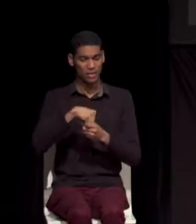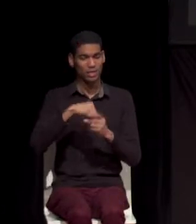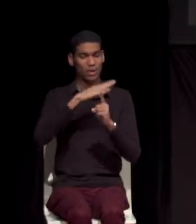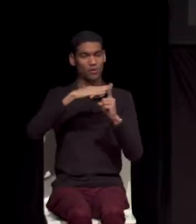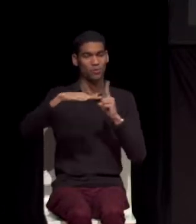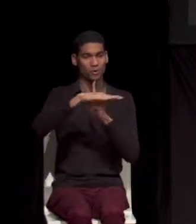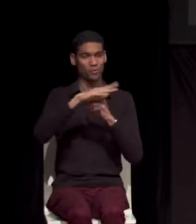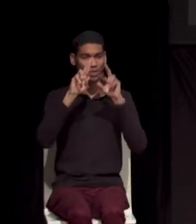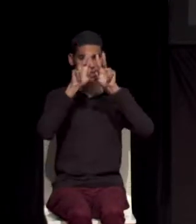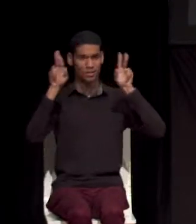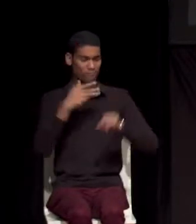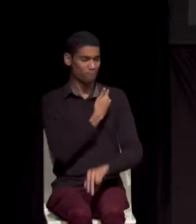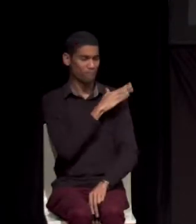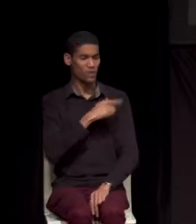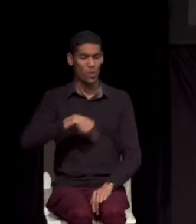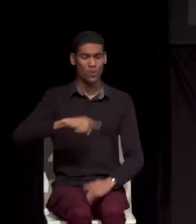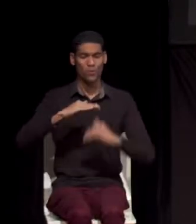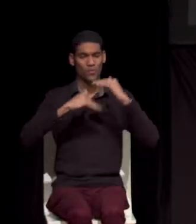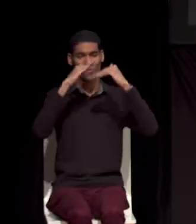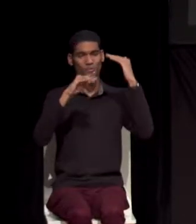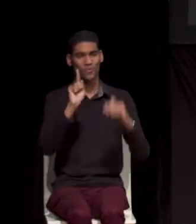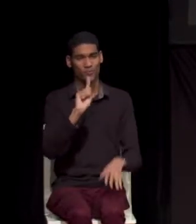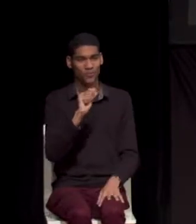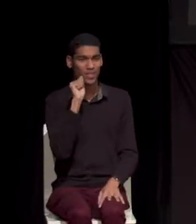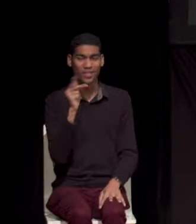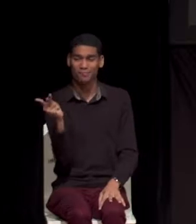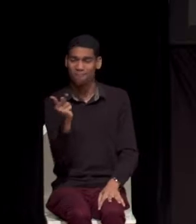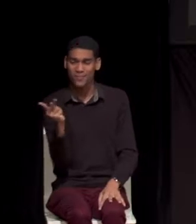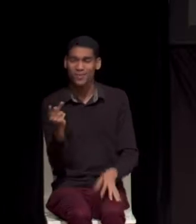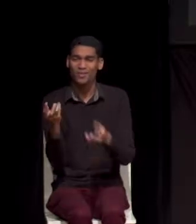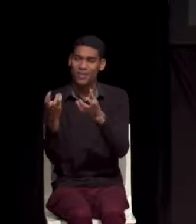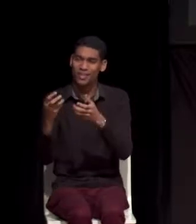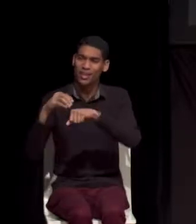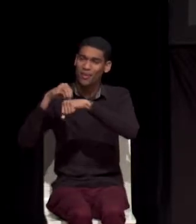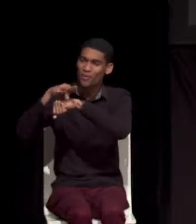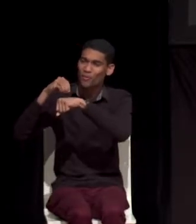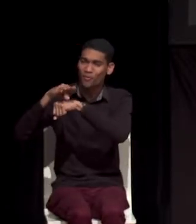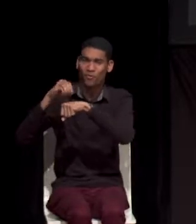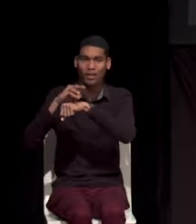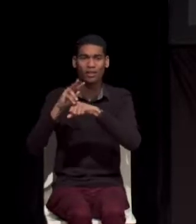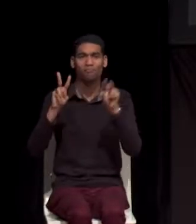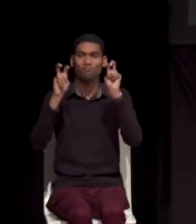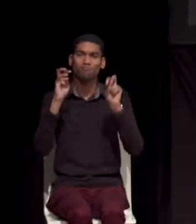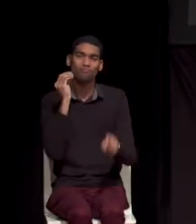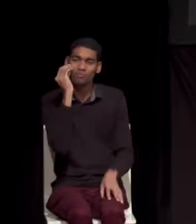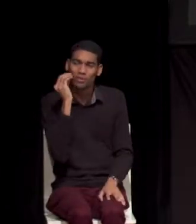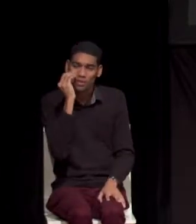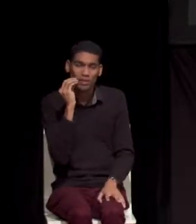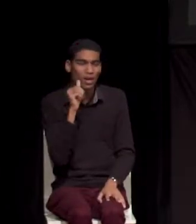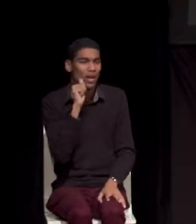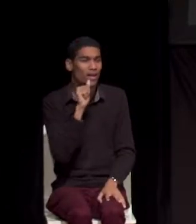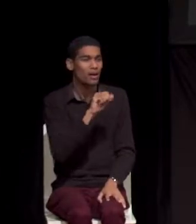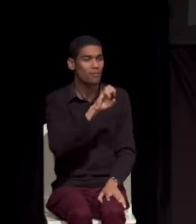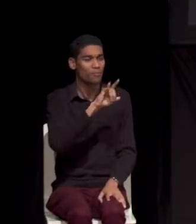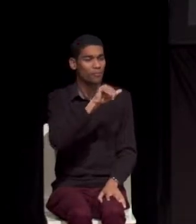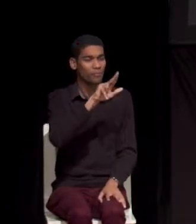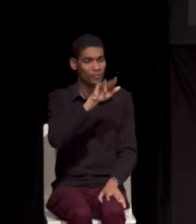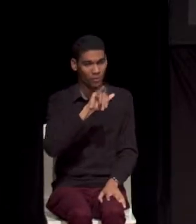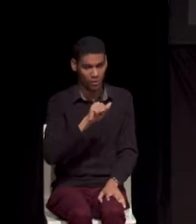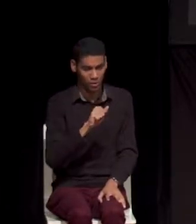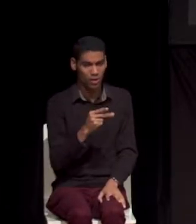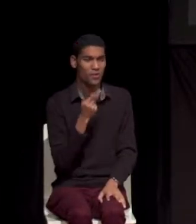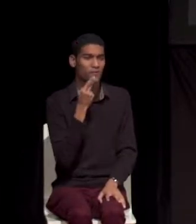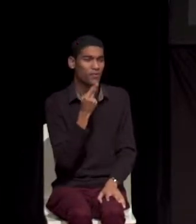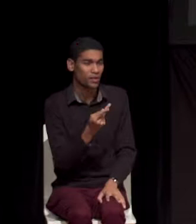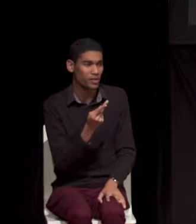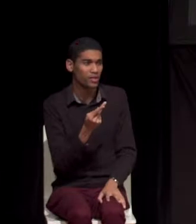sociedade racista, a gente não avança. E que as meninas falassem um pouquinho dessa experiência e que a professora Edneia falasse um pouquinho